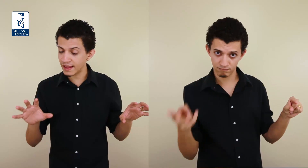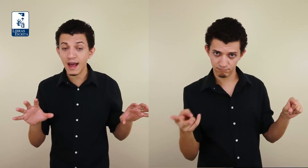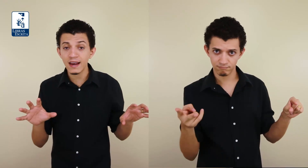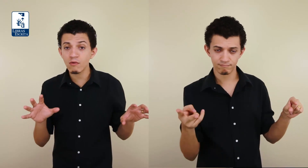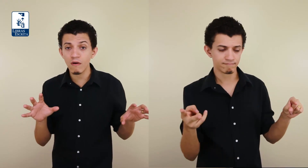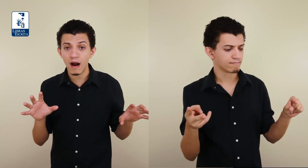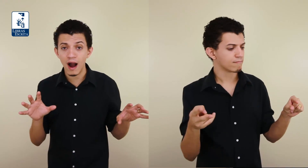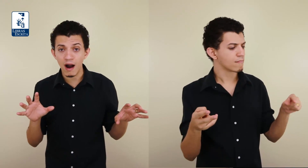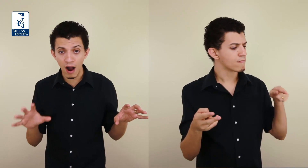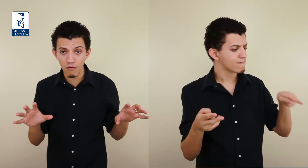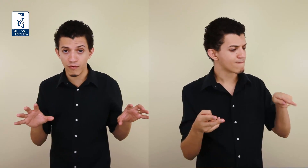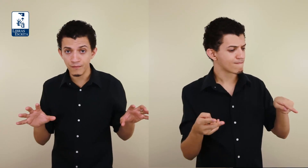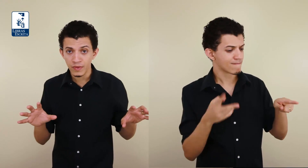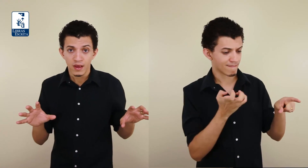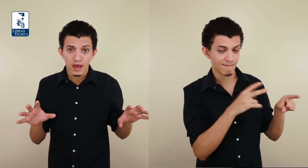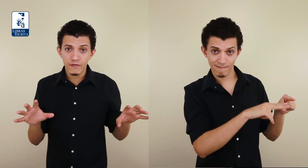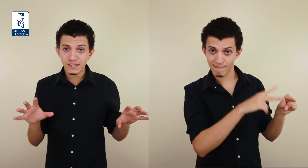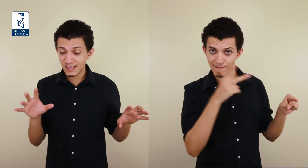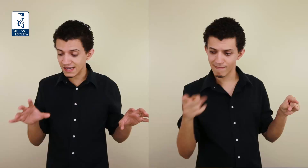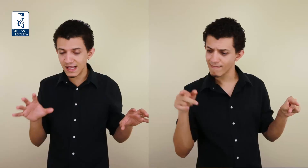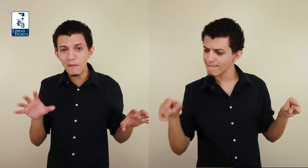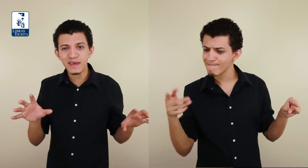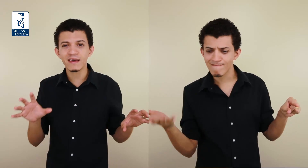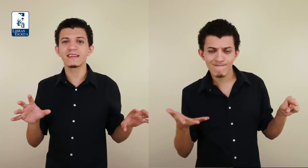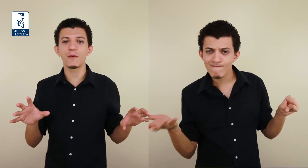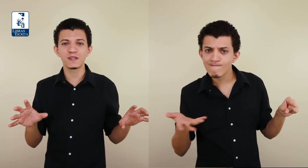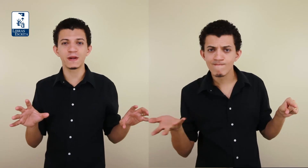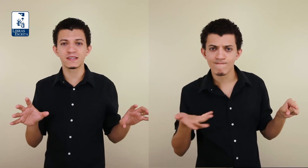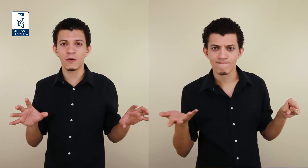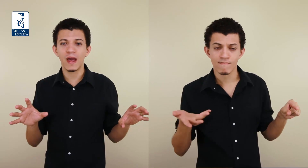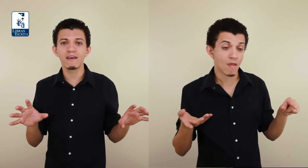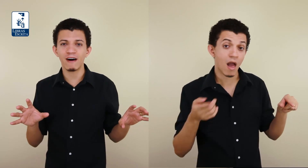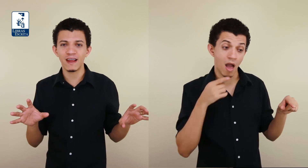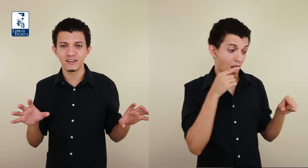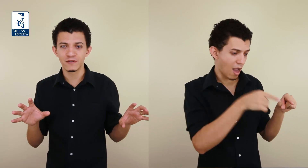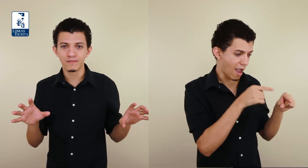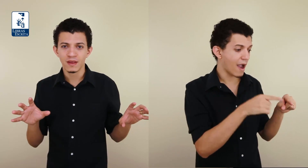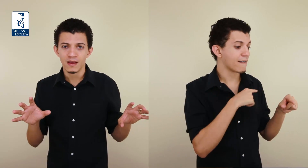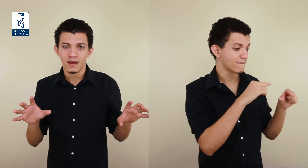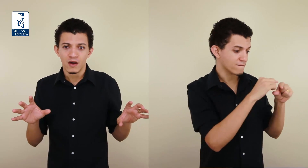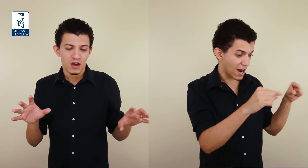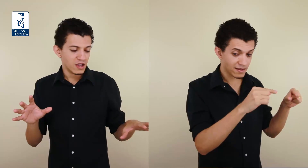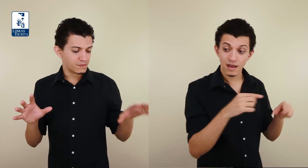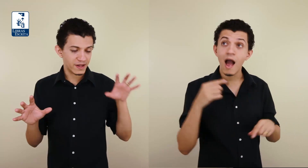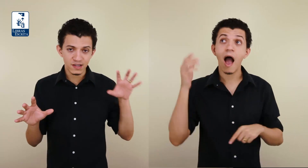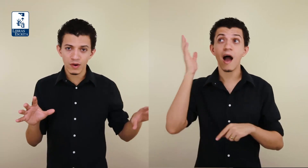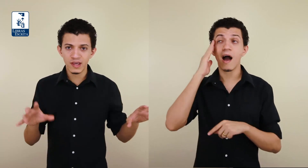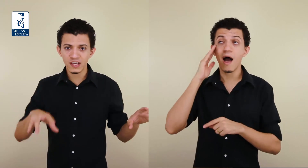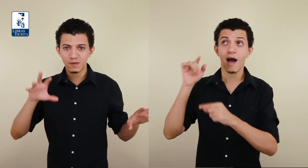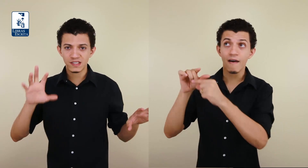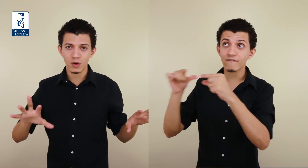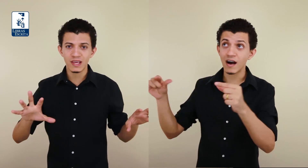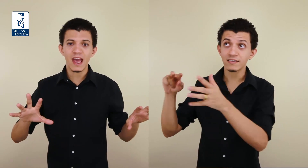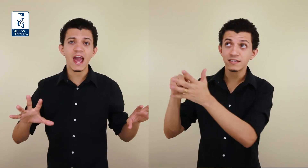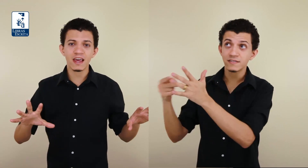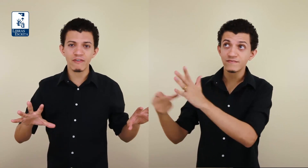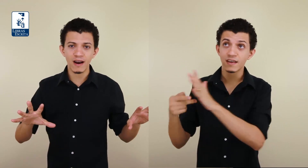a língua alvo. E você já sabe que aqui tem uma expressão equivalente. Expressão aqui,